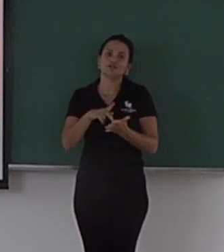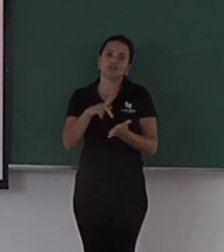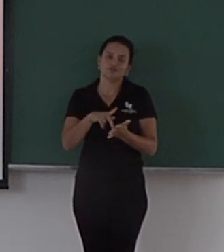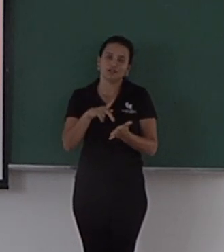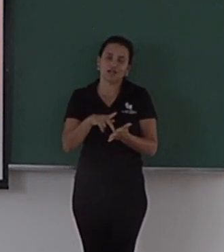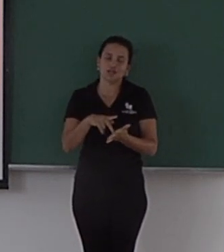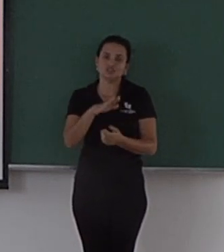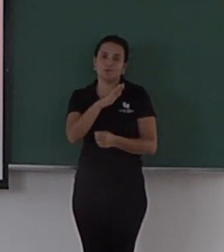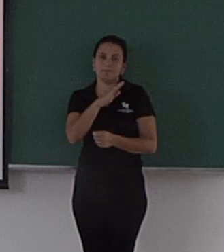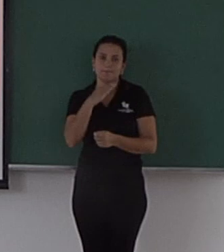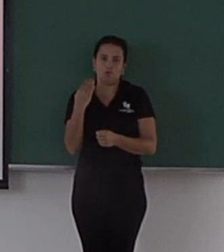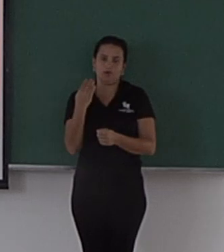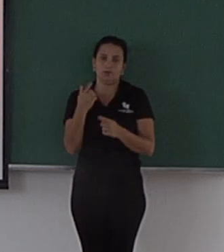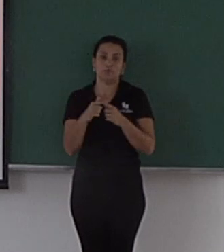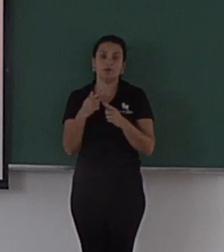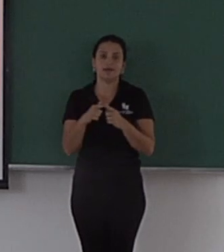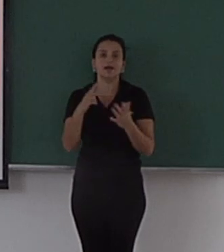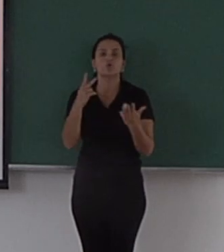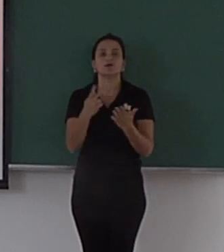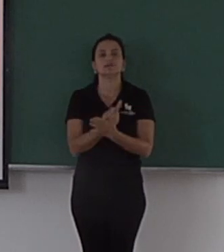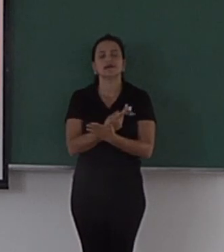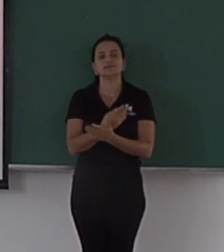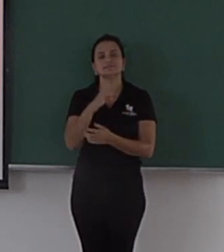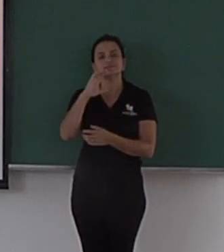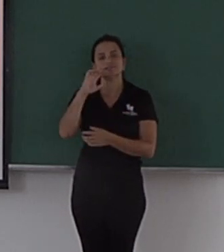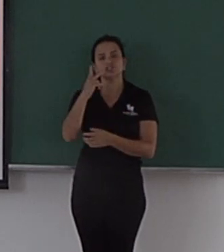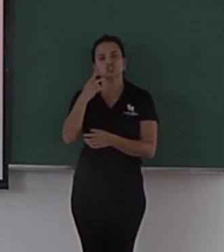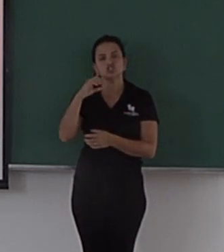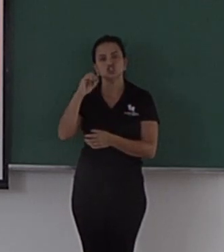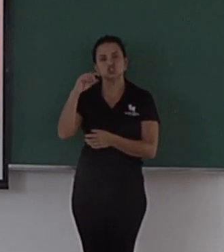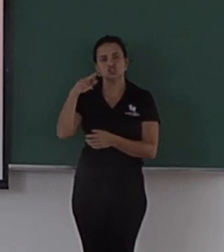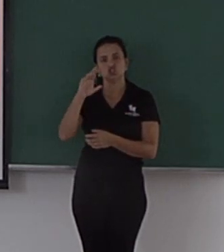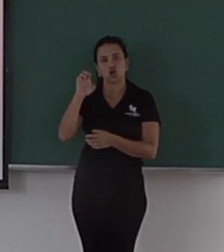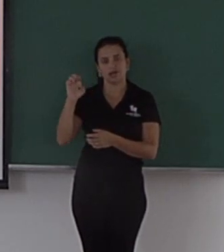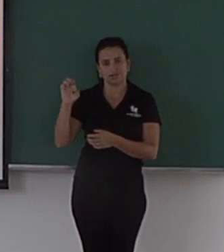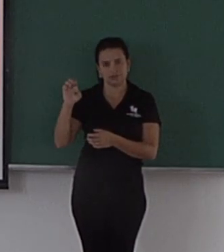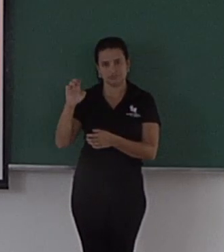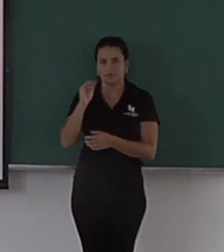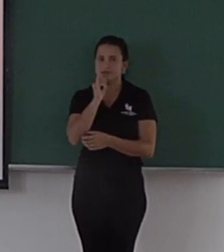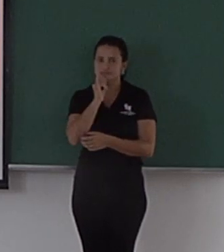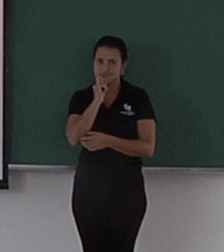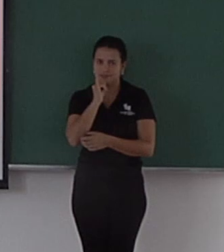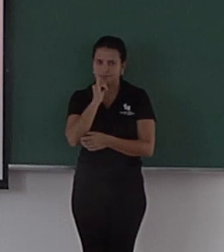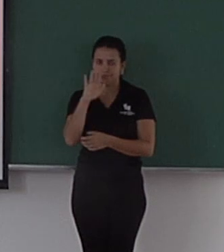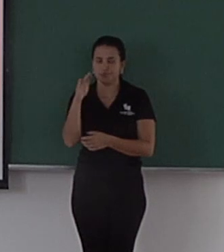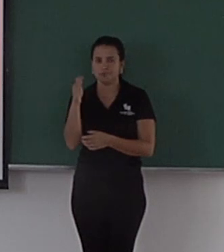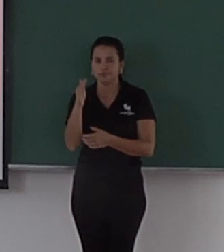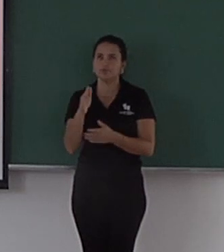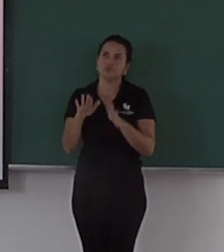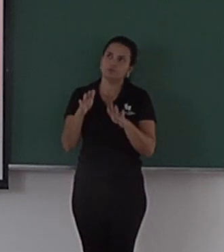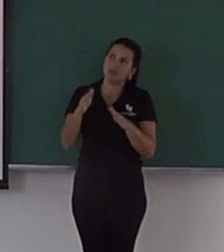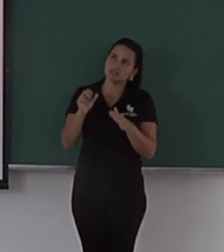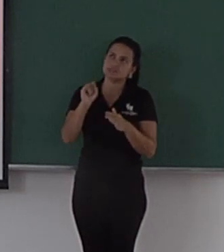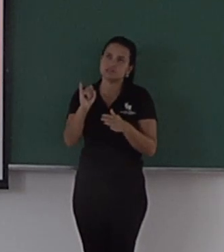porque ele faz um choque. Tá? Então, quando o paciente queimado, vamos supor assim, independente de ser por produto